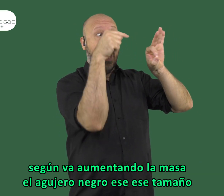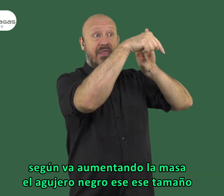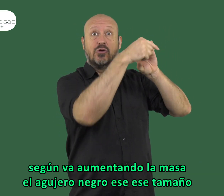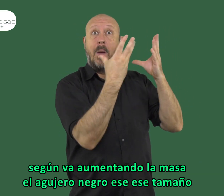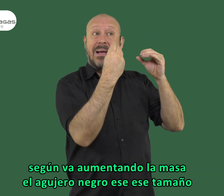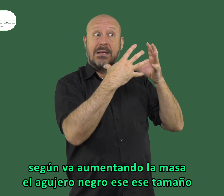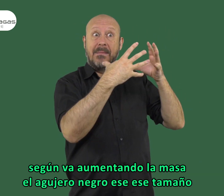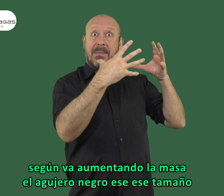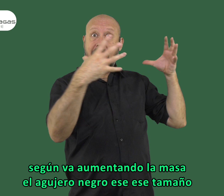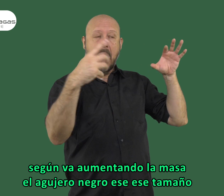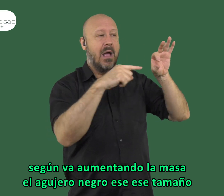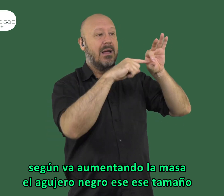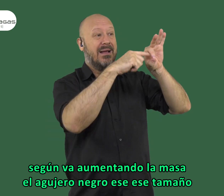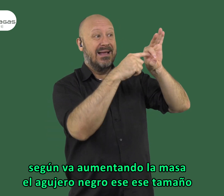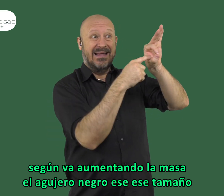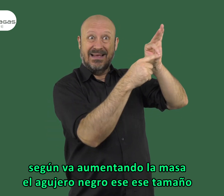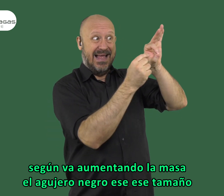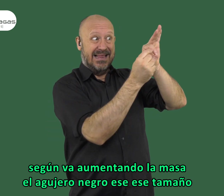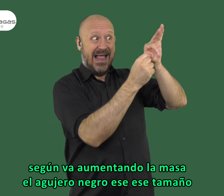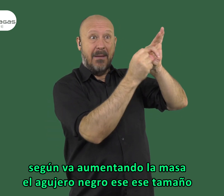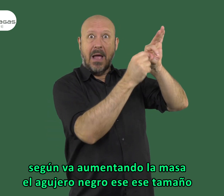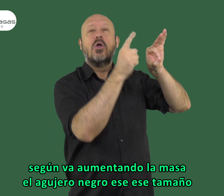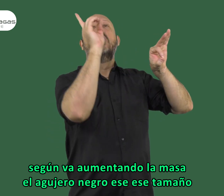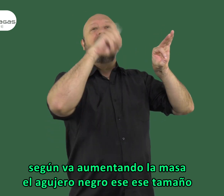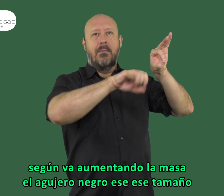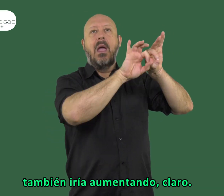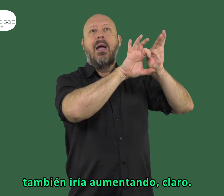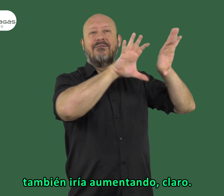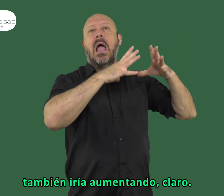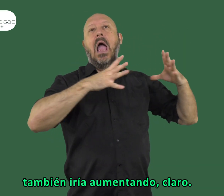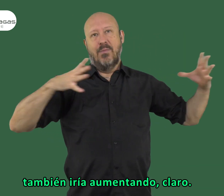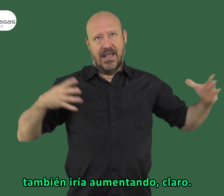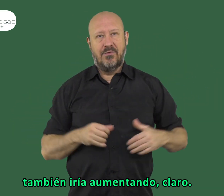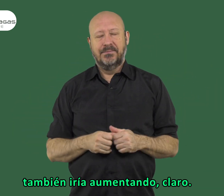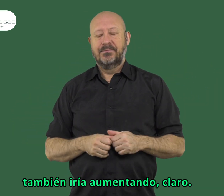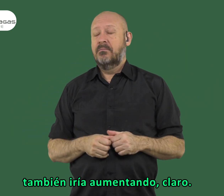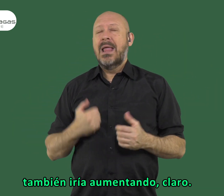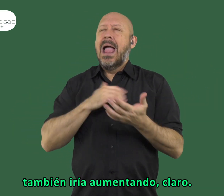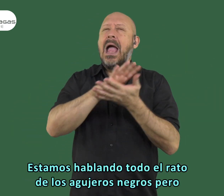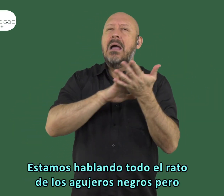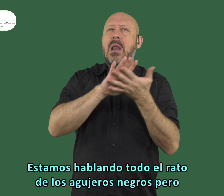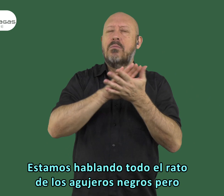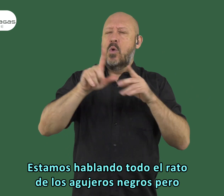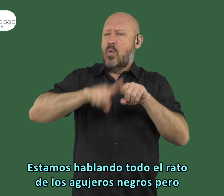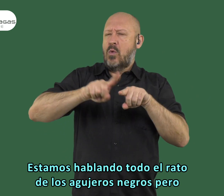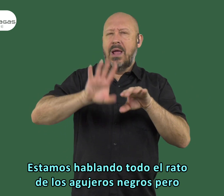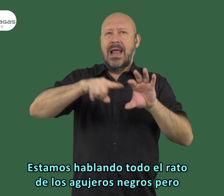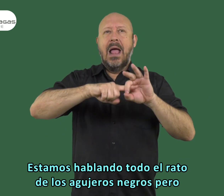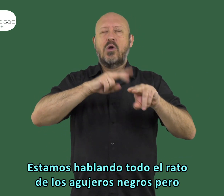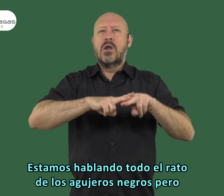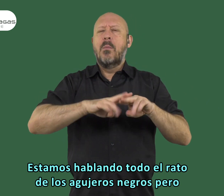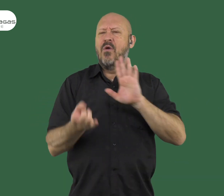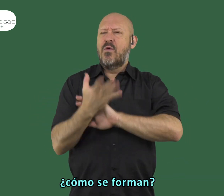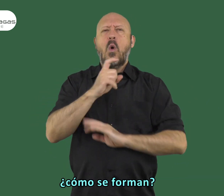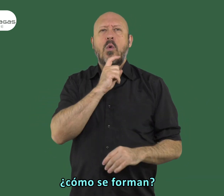según va aumentando la masa del agujero negro, ese tamaño también iría aumentando, claro. Estamos hablando todo el rato de los agujeros